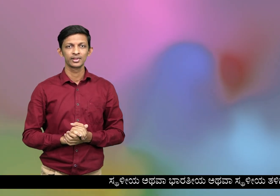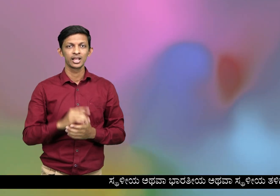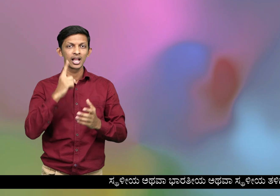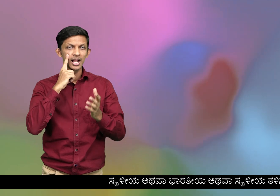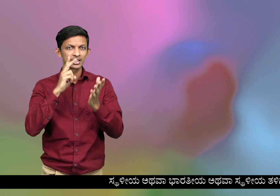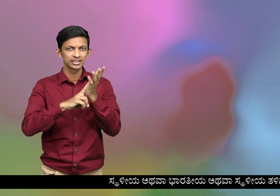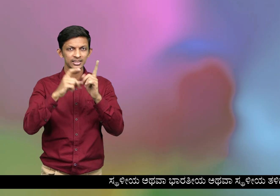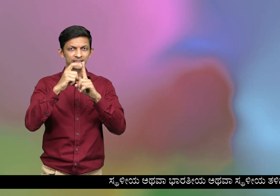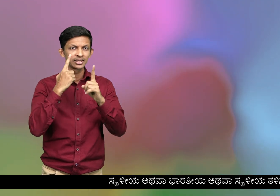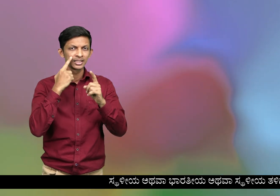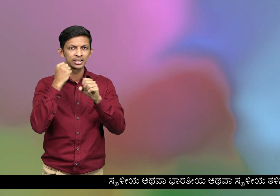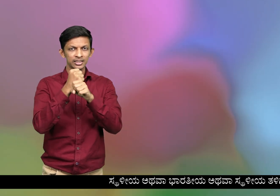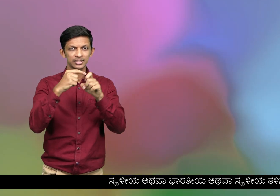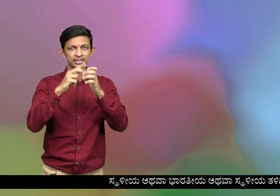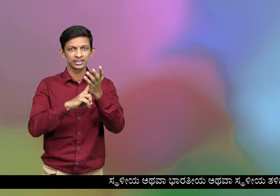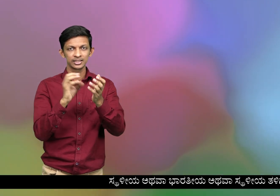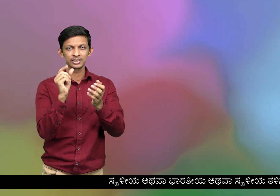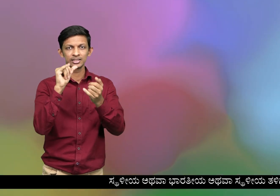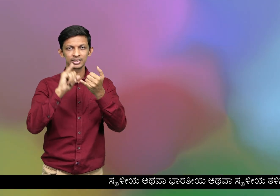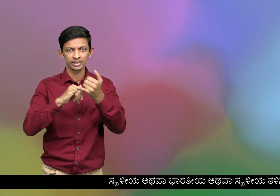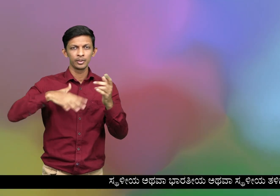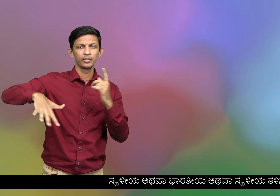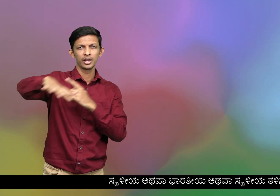ಸ್ಥಳೀಯ ಅಥವಾ ಭಾರತೀಯ ಅಥವಾ ಸ್ಥಳೀಯ ತಳಿಗಳು: